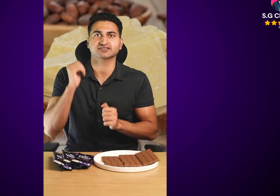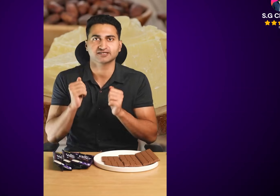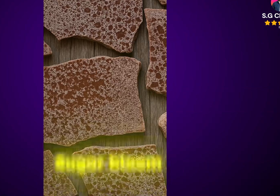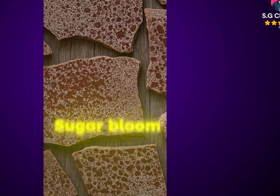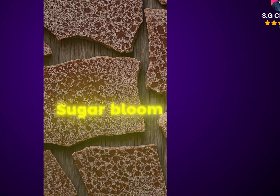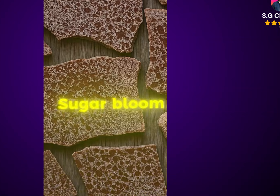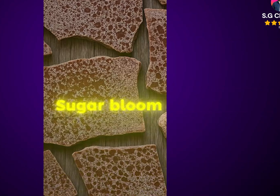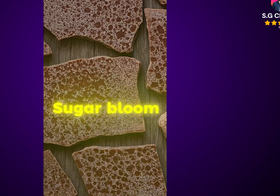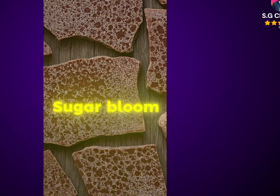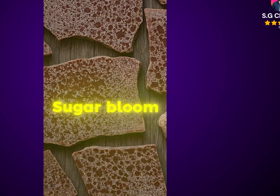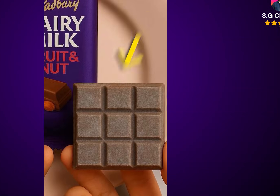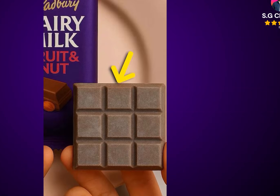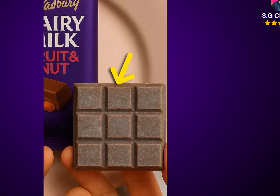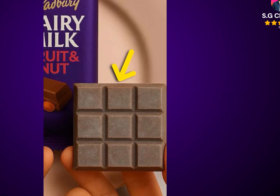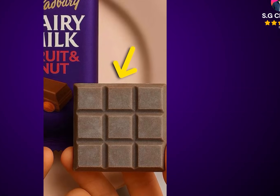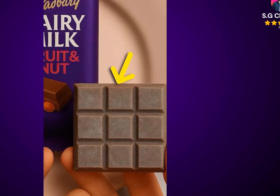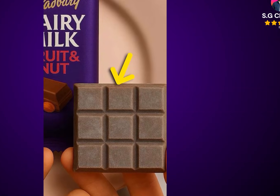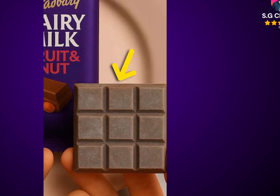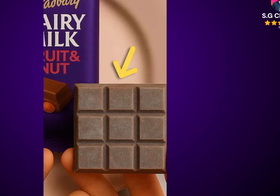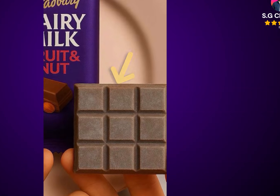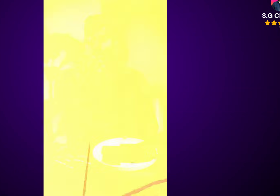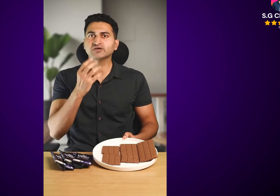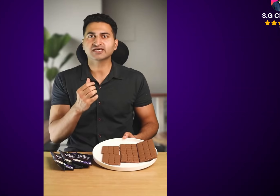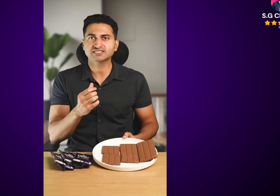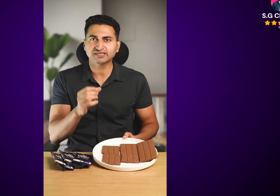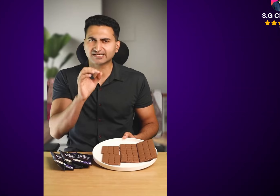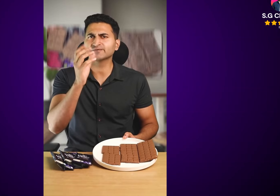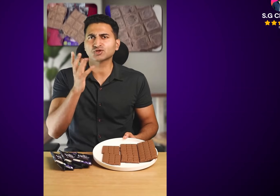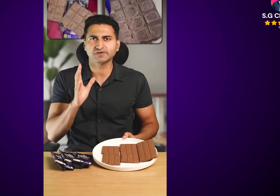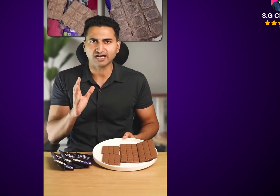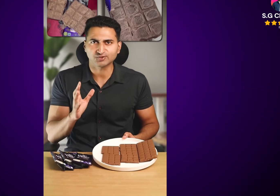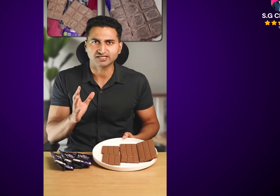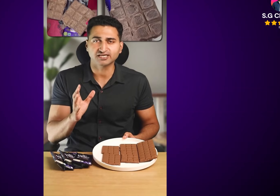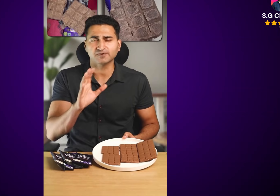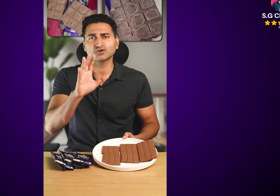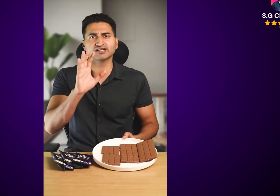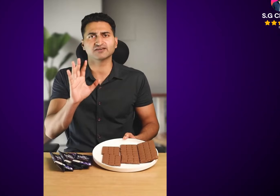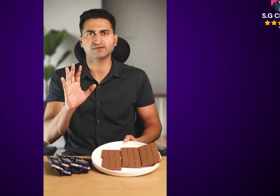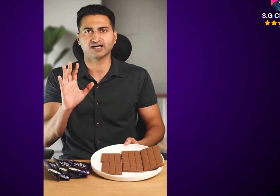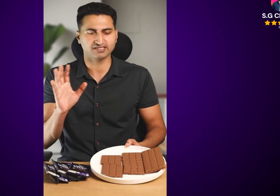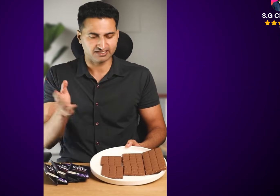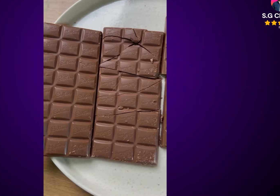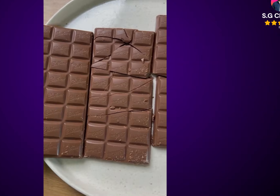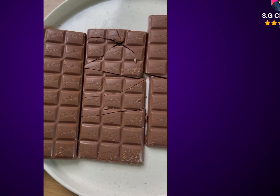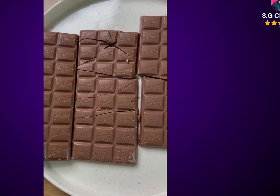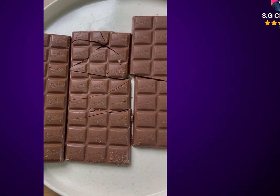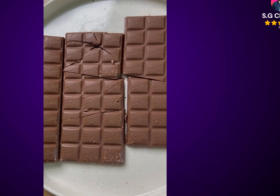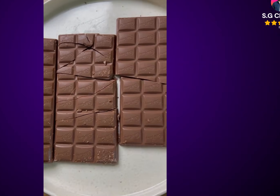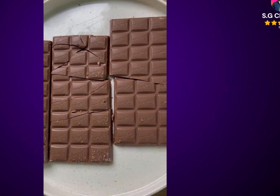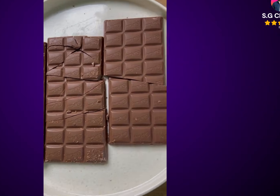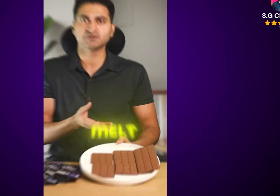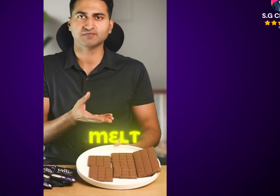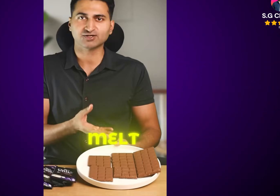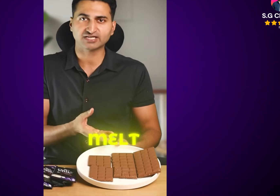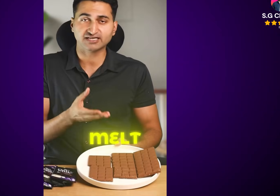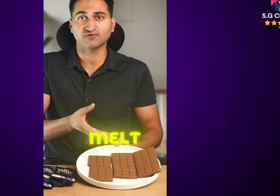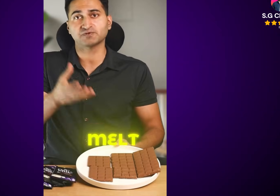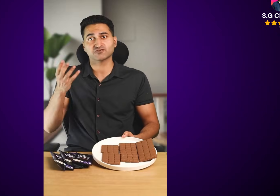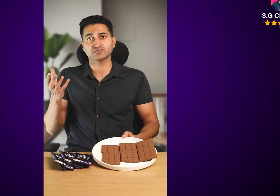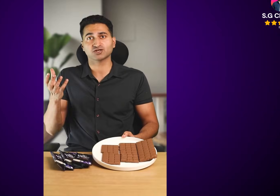है दूसरा शुगर ब्लूम जब शुगर मेल्ट होकर ऊपर जम जाता है दोनों ही केस में दिखने में थोड़ी बेकार हो जाती है पर कोई डरने वाली बात नहीं है ये चॉकलेट भी बाहर रखी है अभी गर्मी में मेल्ट हो जाएगी मैं वापस फ्रिज में रखूंगा